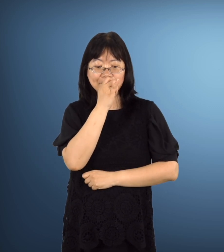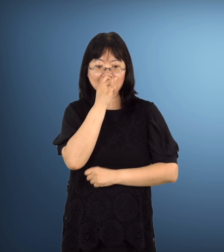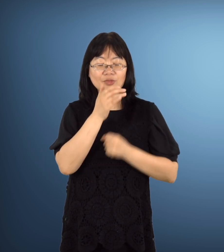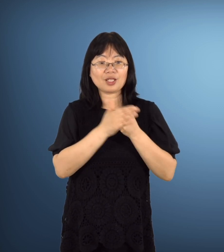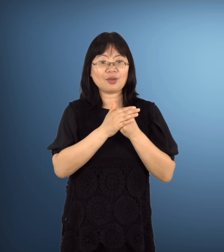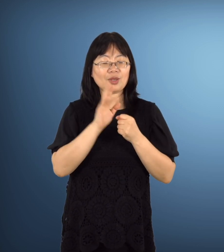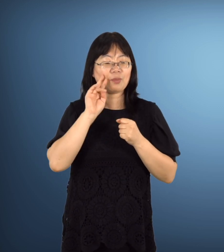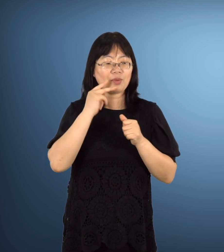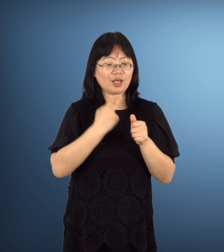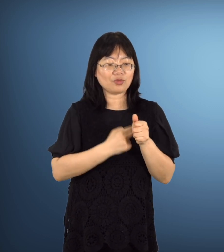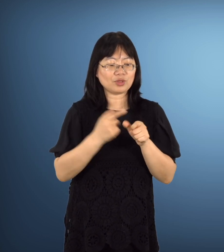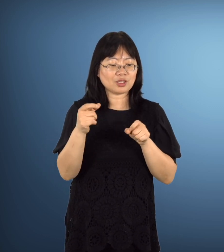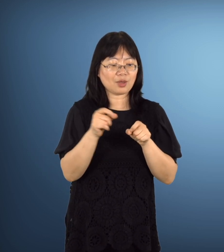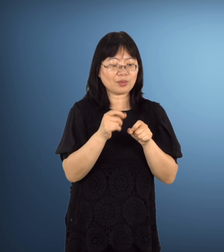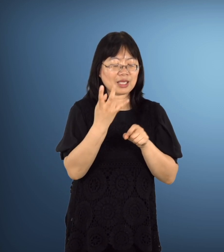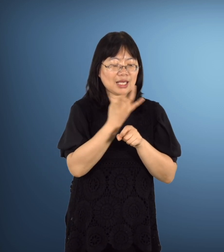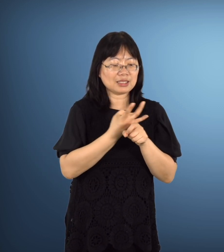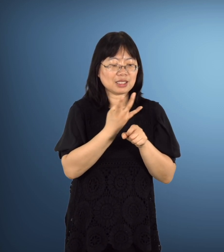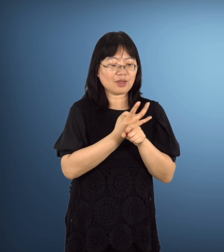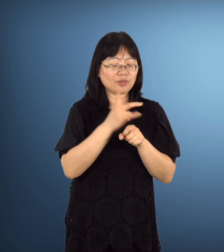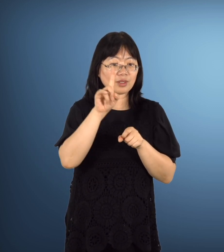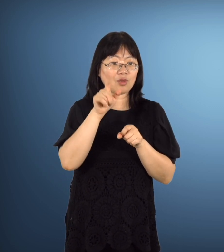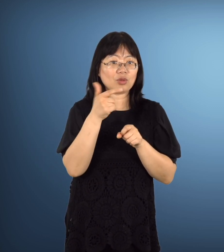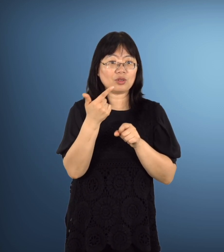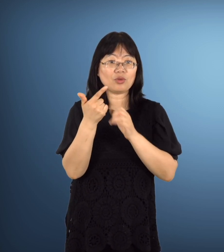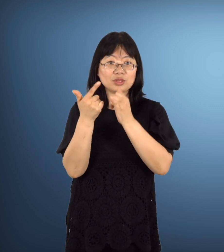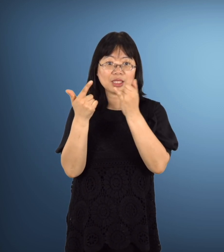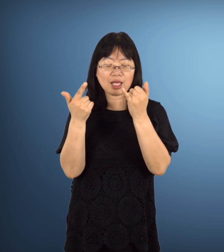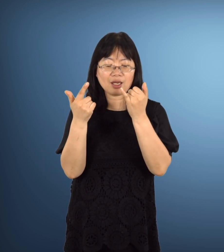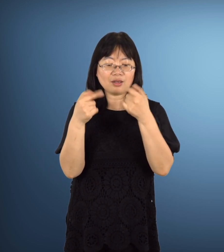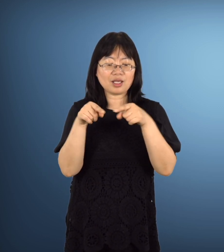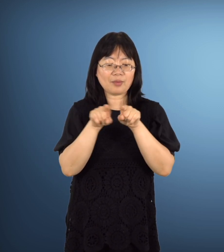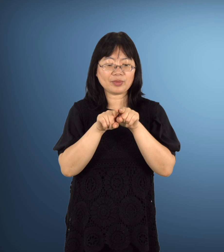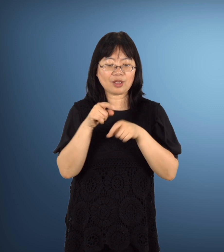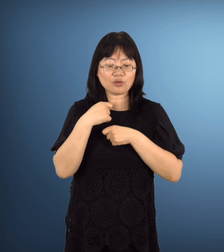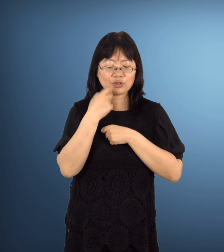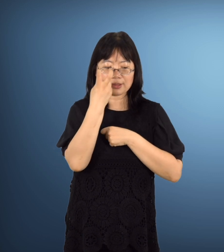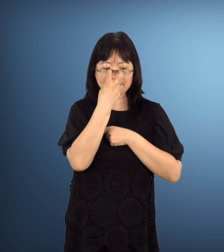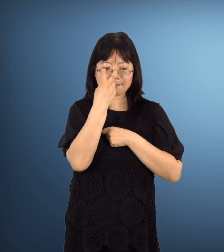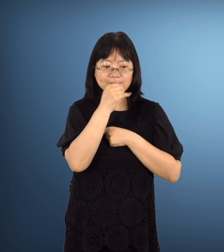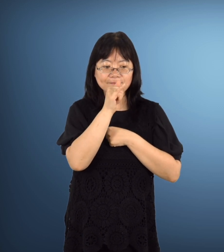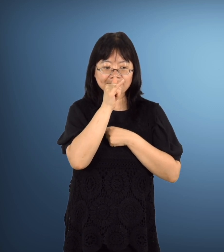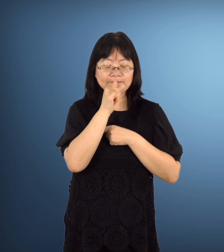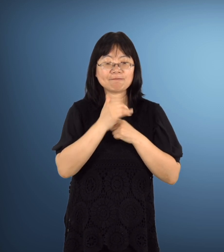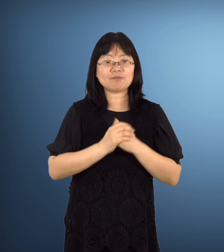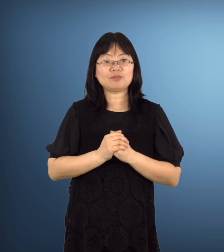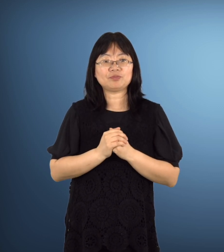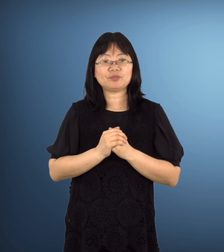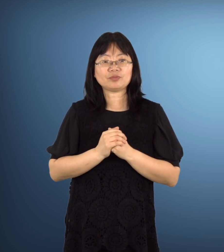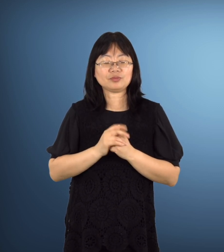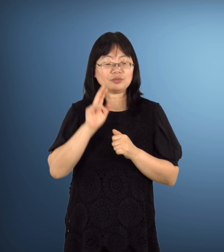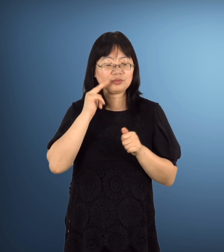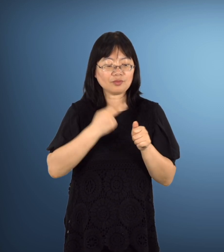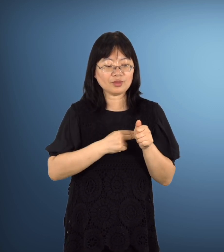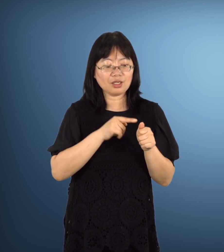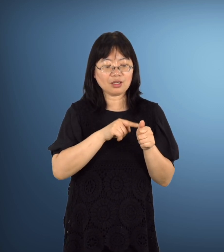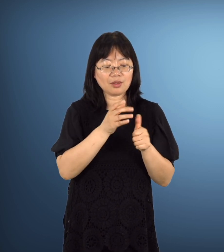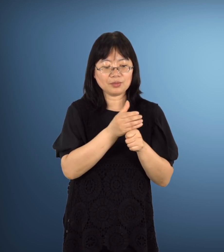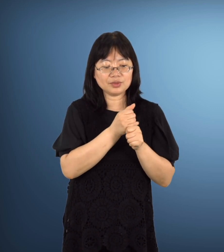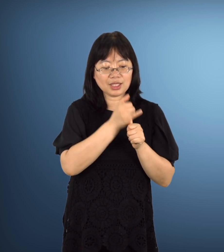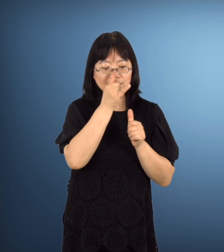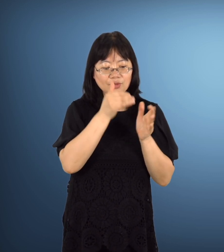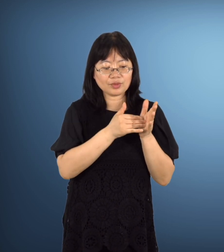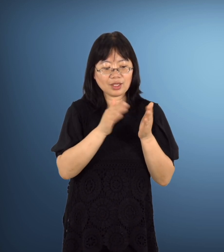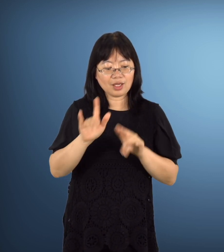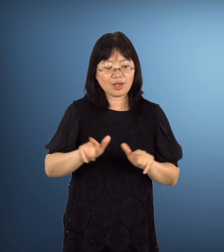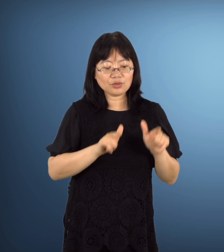어쨌든 바울 옆에는 24시간 16명씩 바울을 지키게 돼 있어요. 그럼 바울이 그 사람들을 붙들고